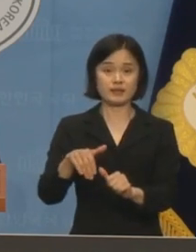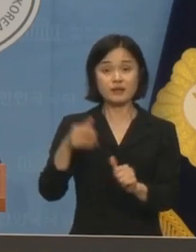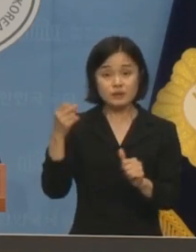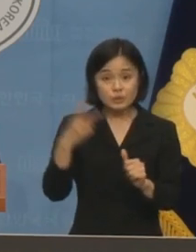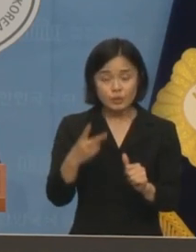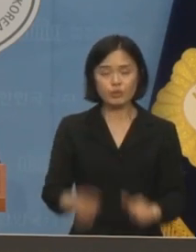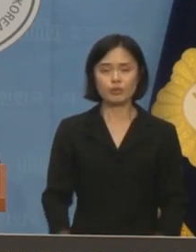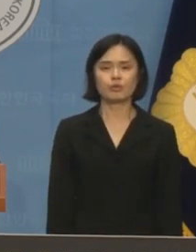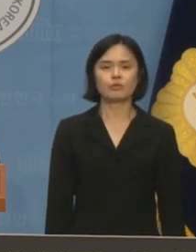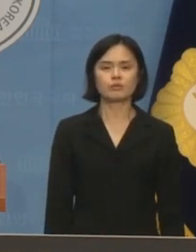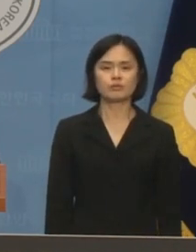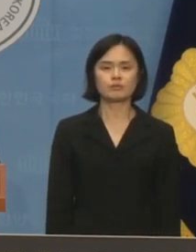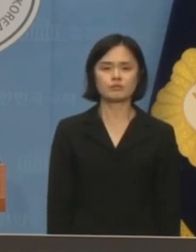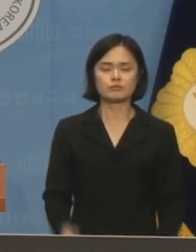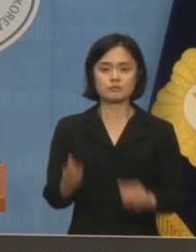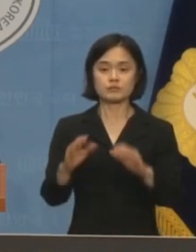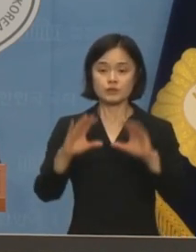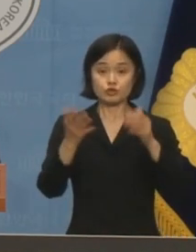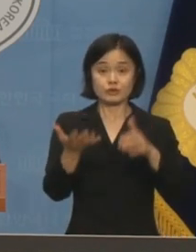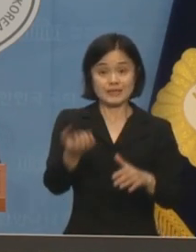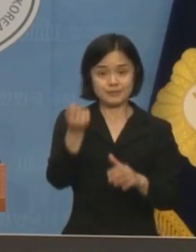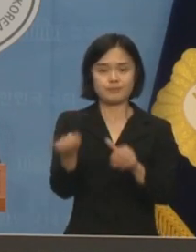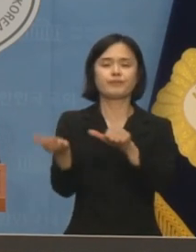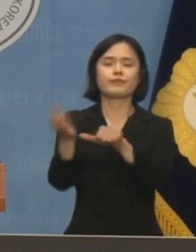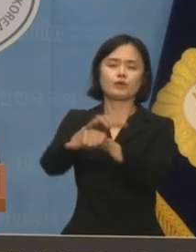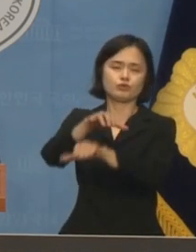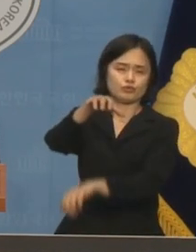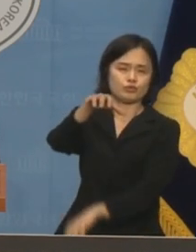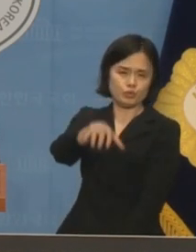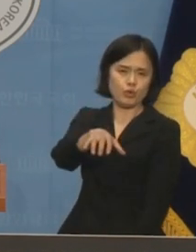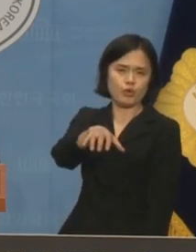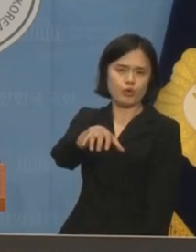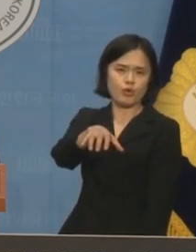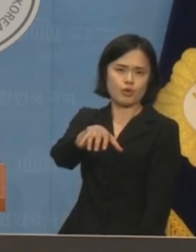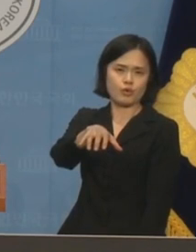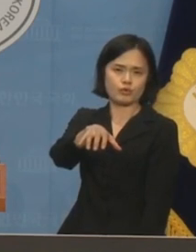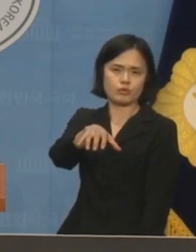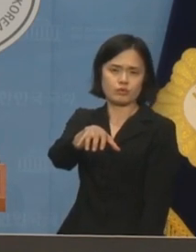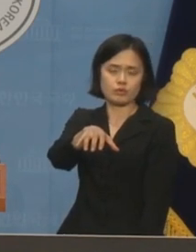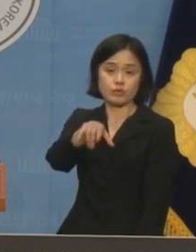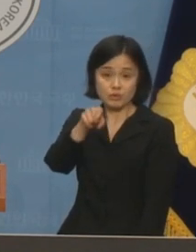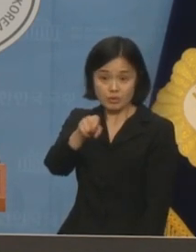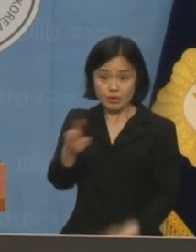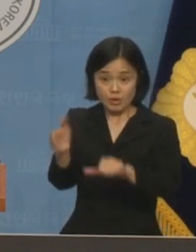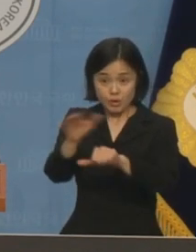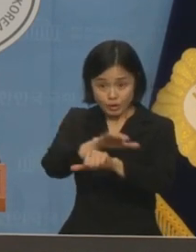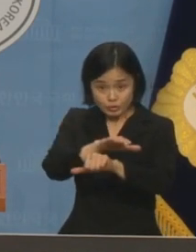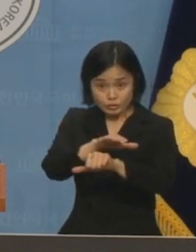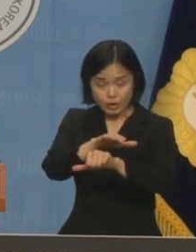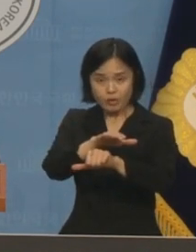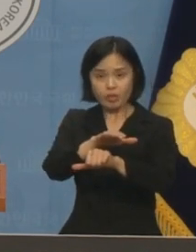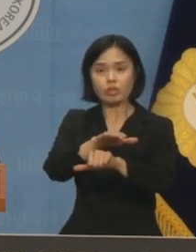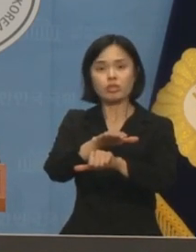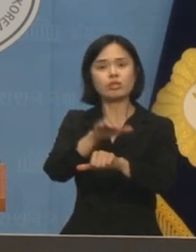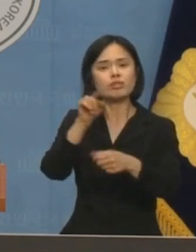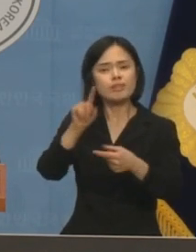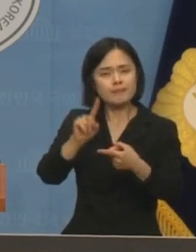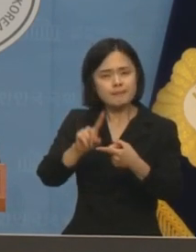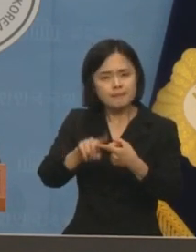어렵고 명예로운 국립현충원에 군대에서 전역되니 극단적 선택을 한 고 변희수